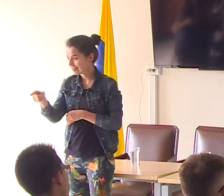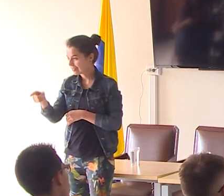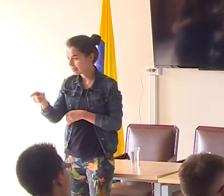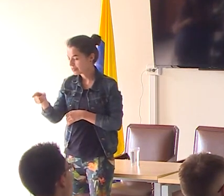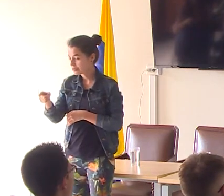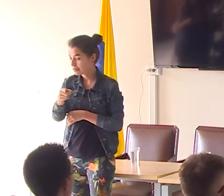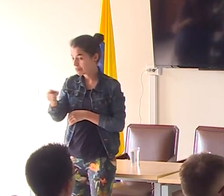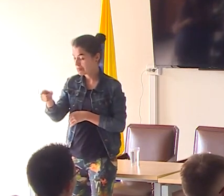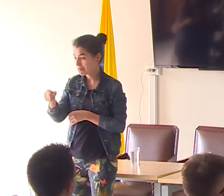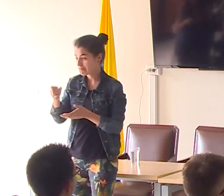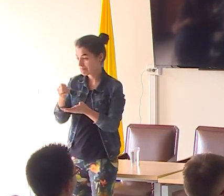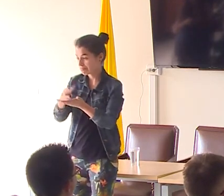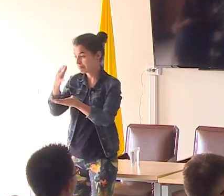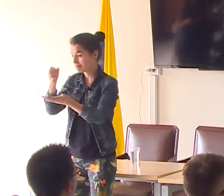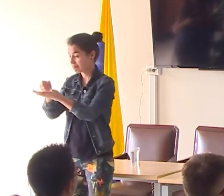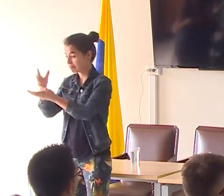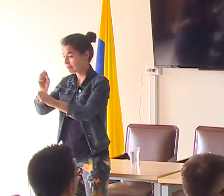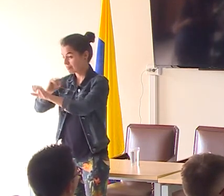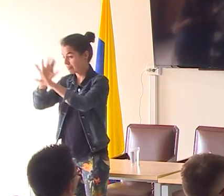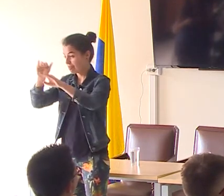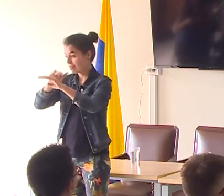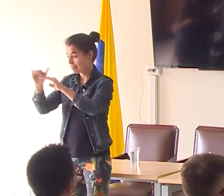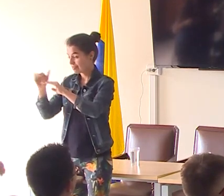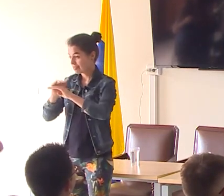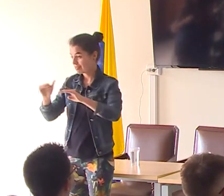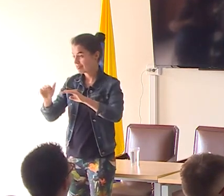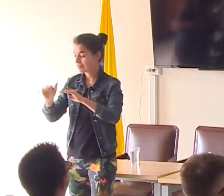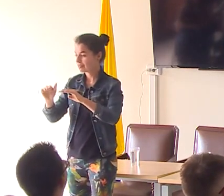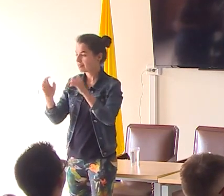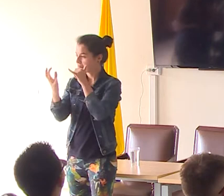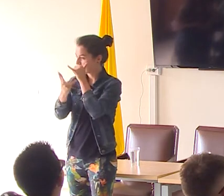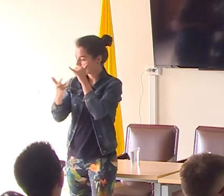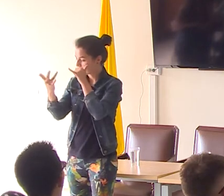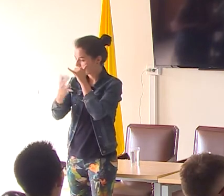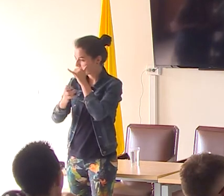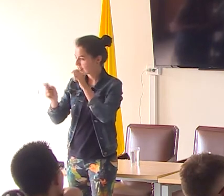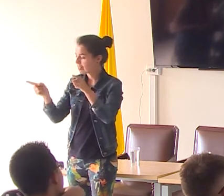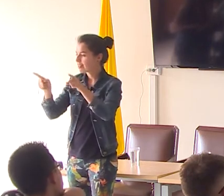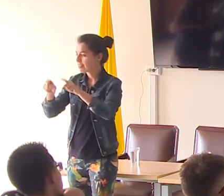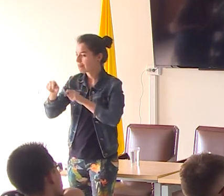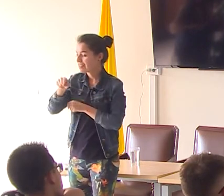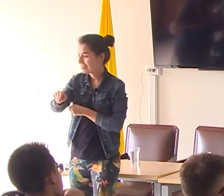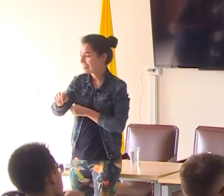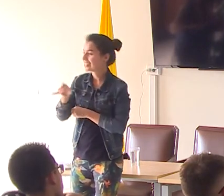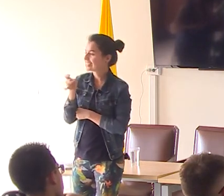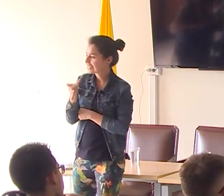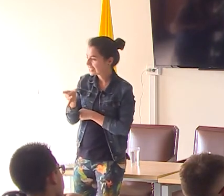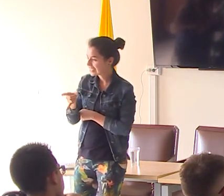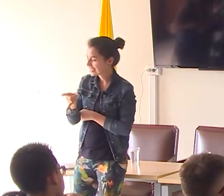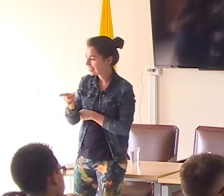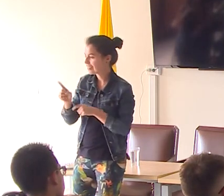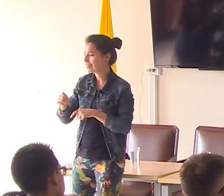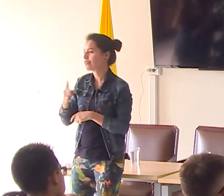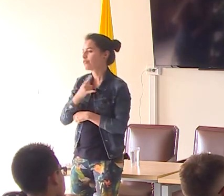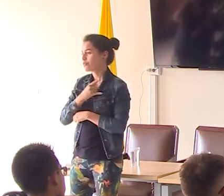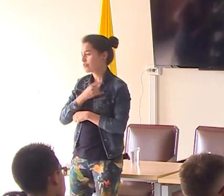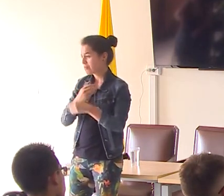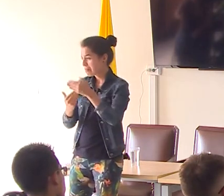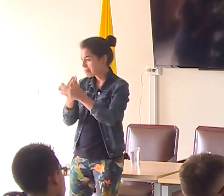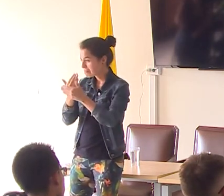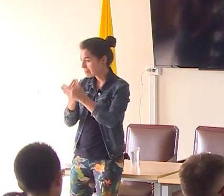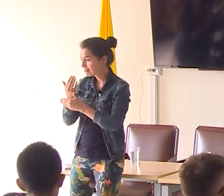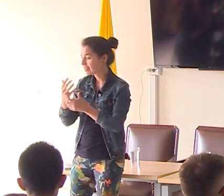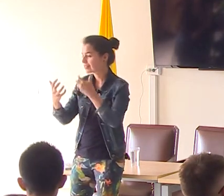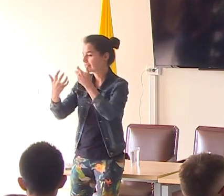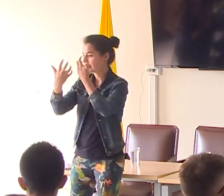riqueza de la sabana parte de bogotá pues están localizándose todo lo que son las universidades servicios